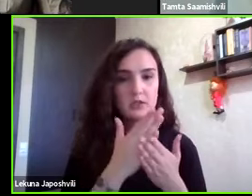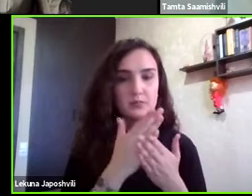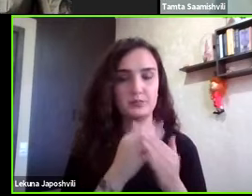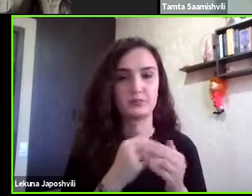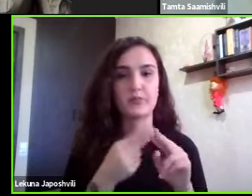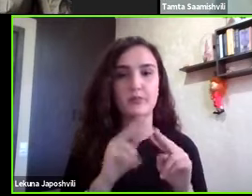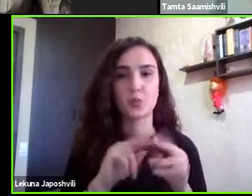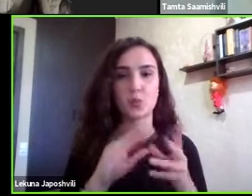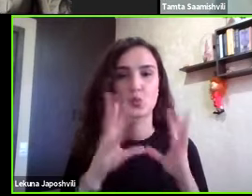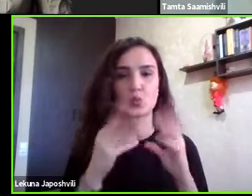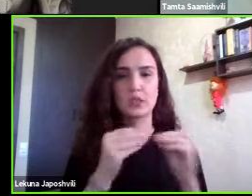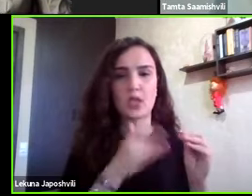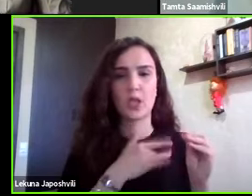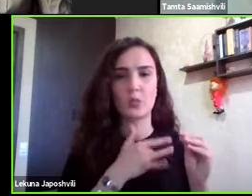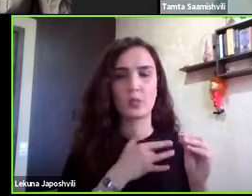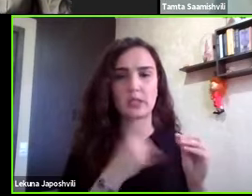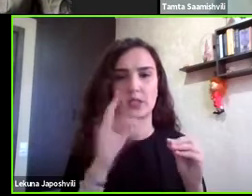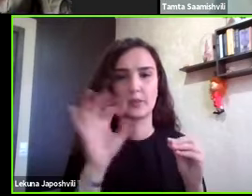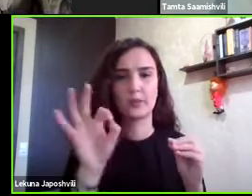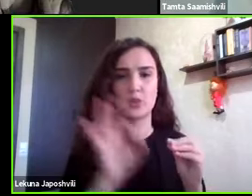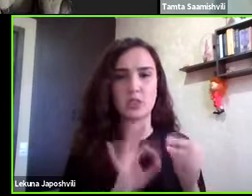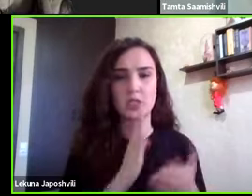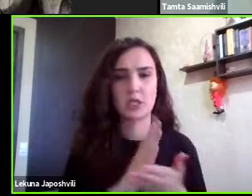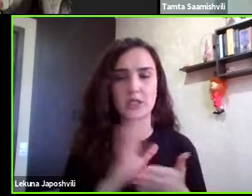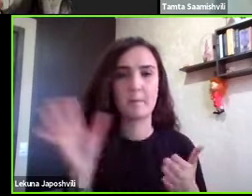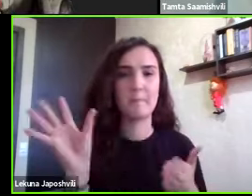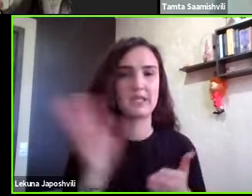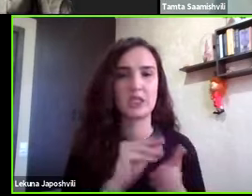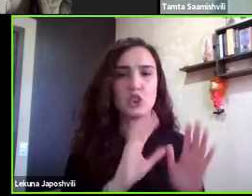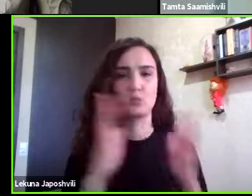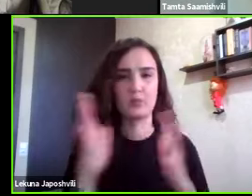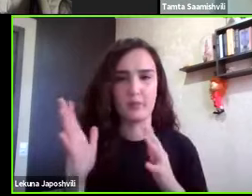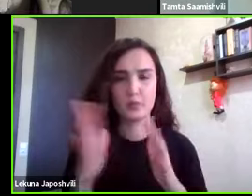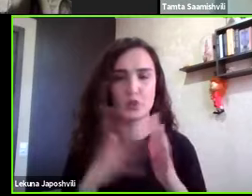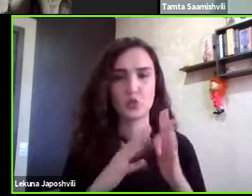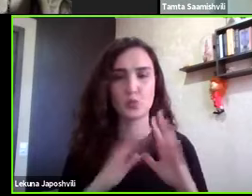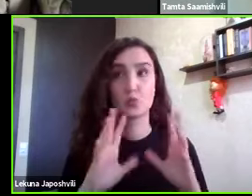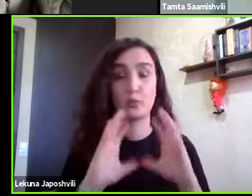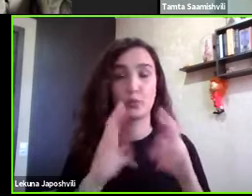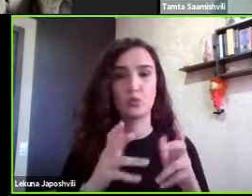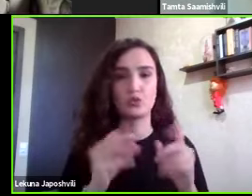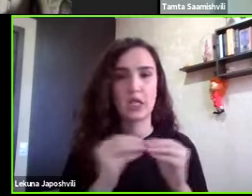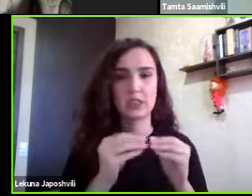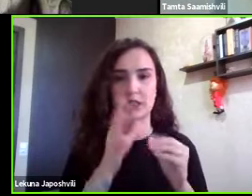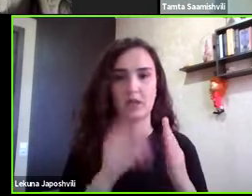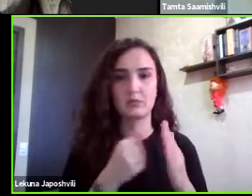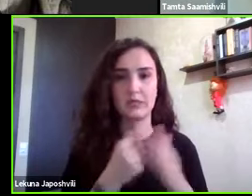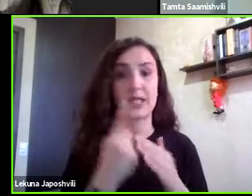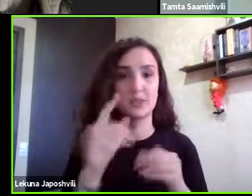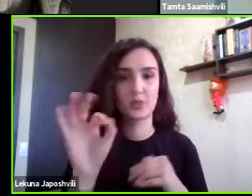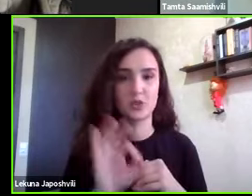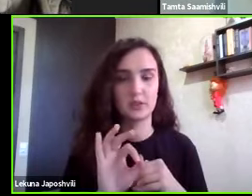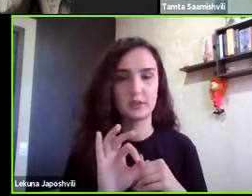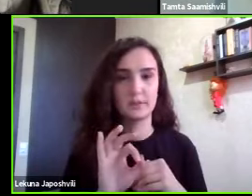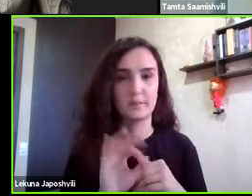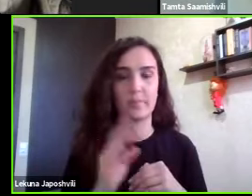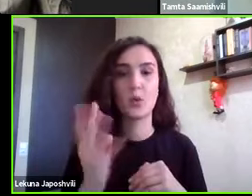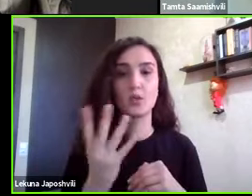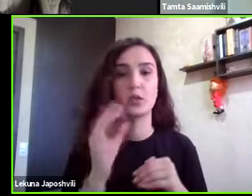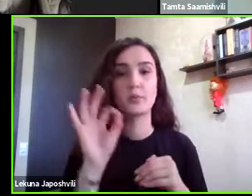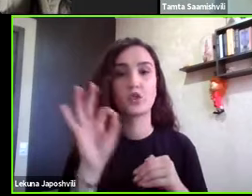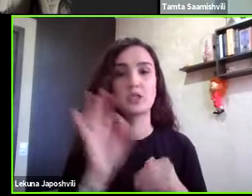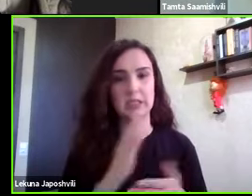ესე იგი, სულ დაახლოებით 1% არის მთელი შემთხვევები სოფლიოში 10 წლამდე, 1%. და 4%